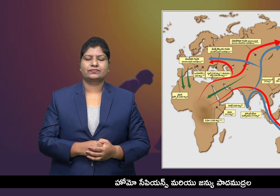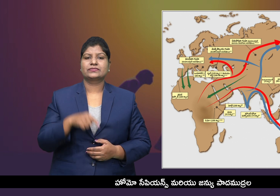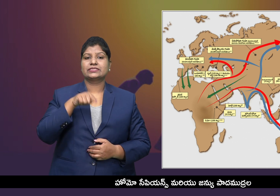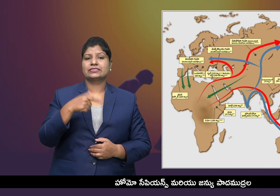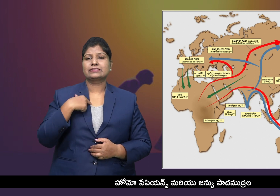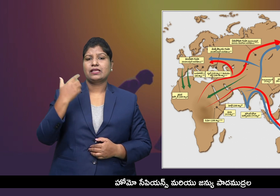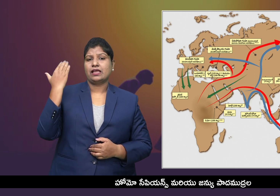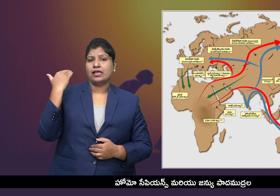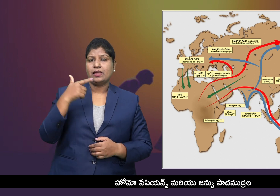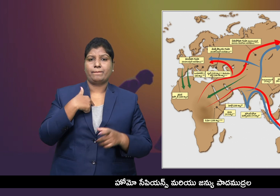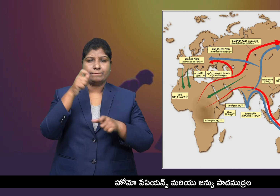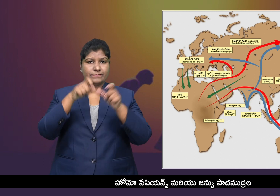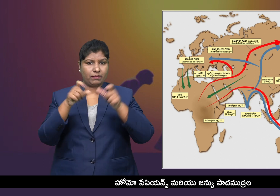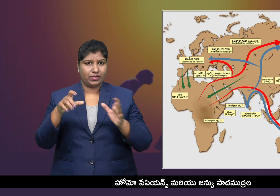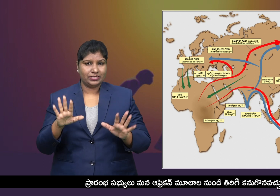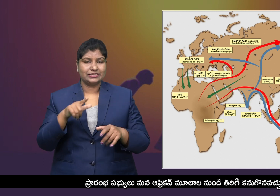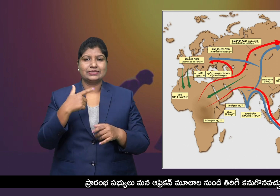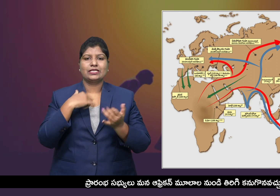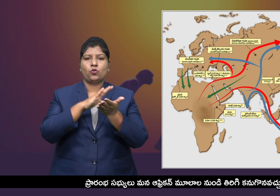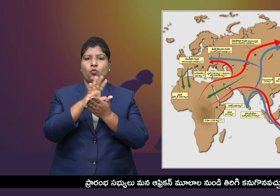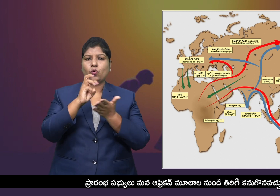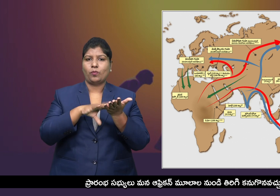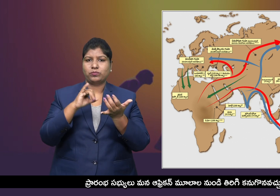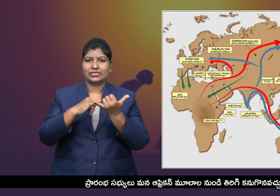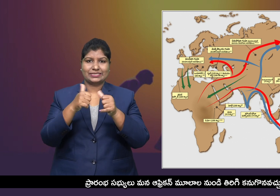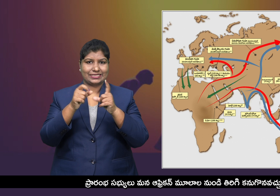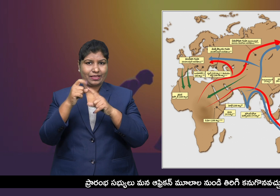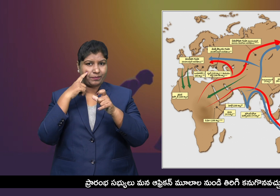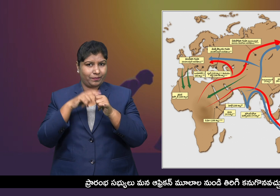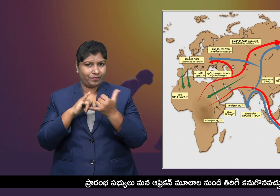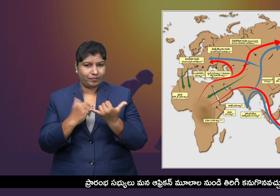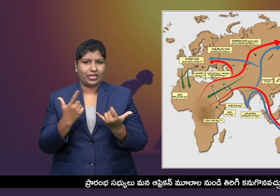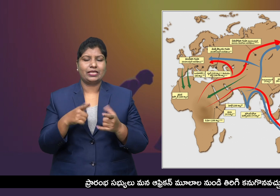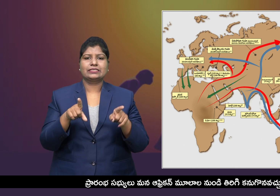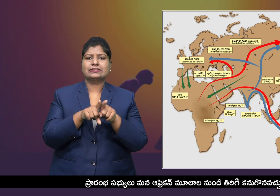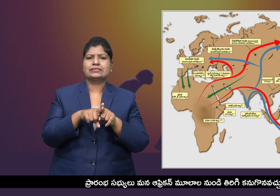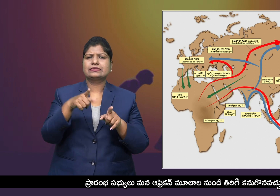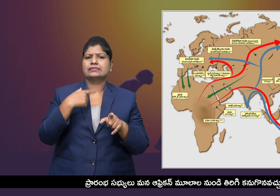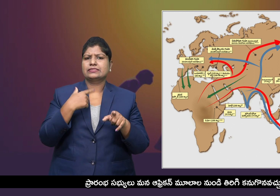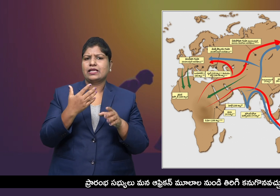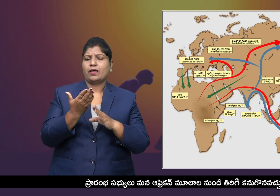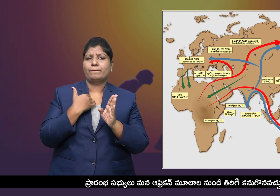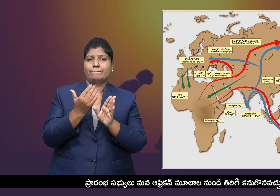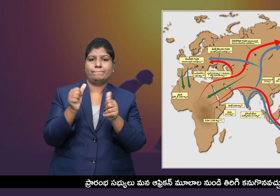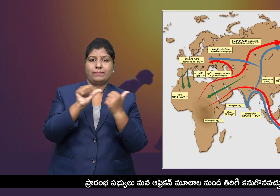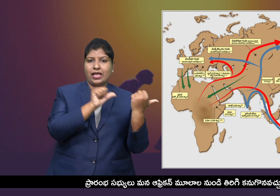హోమోసేపియన్స్ మరియు జన్యు పాదముద్రల ప్రారంభ సభ్యులు మన ఆఫ్రికన్ మూలాల నుండి తిరిగి